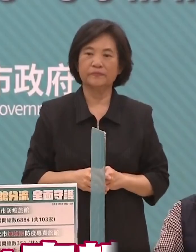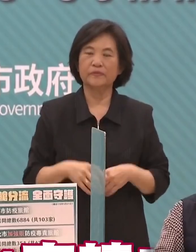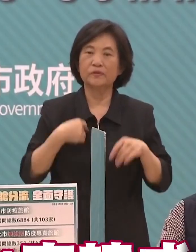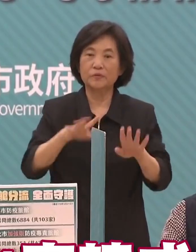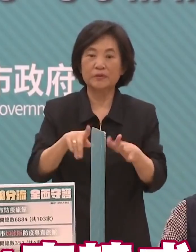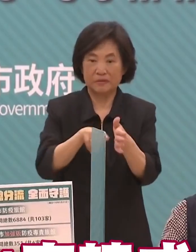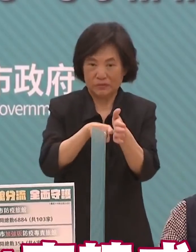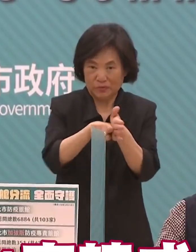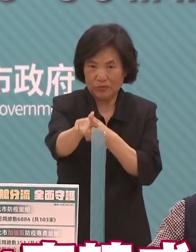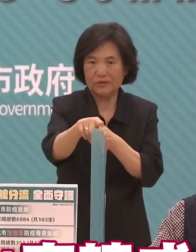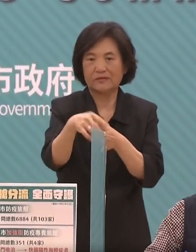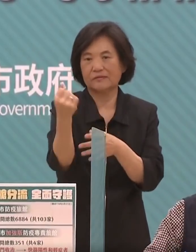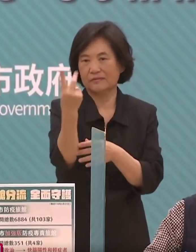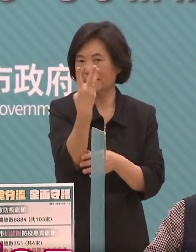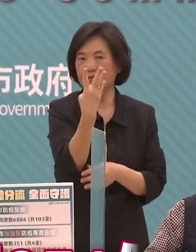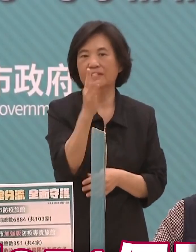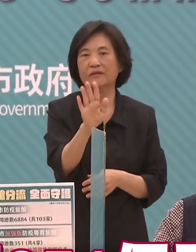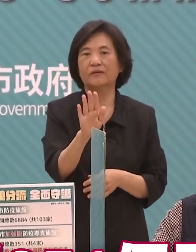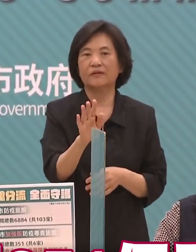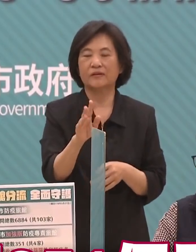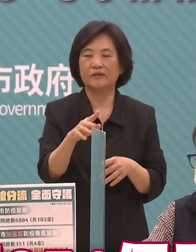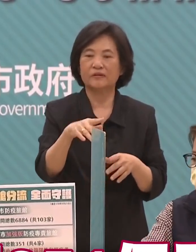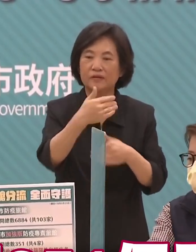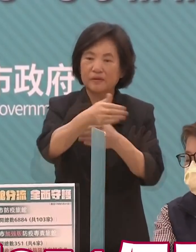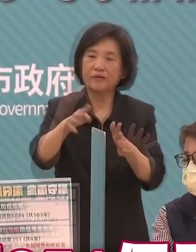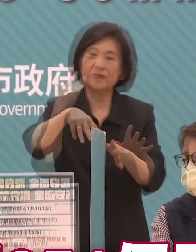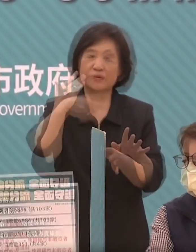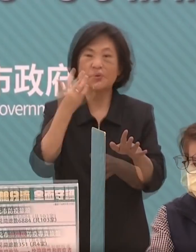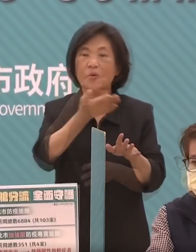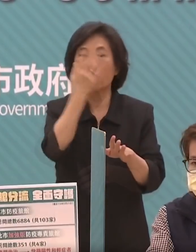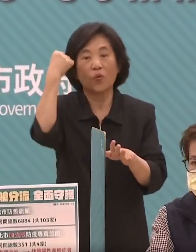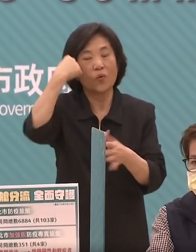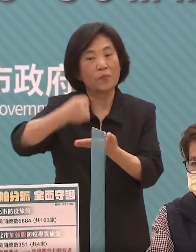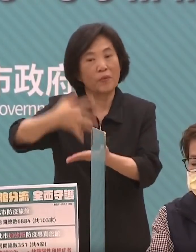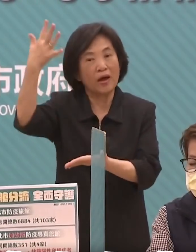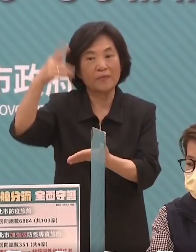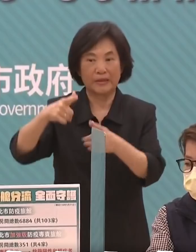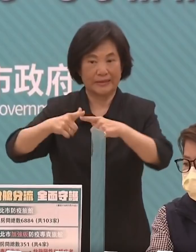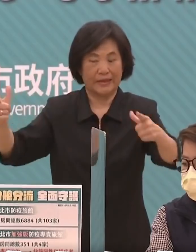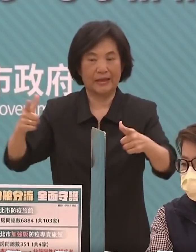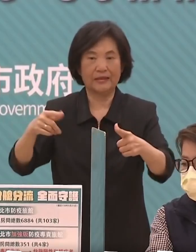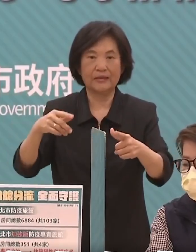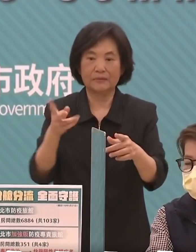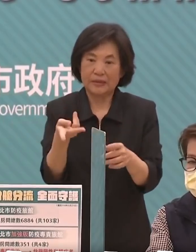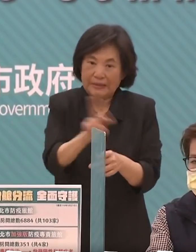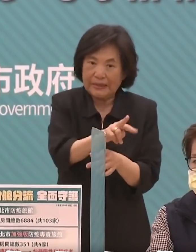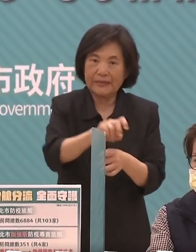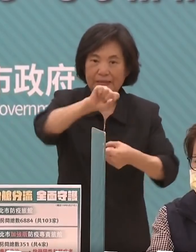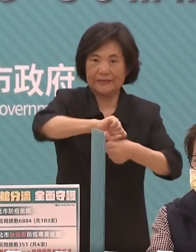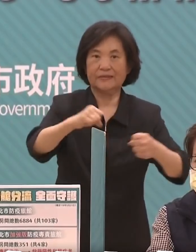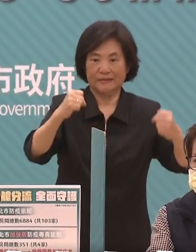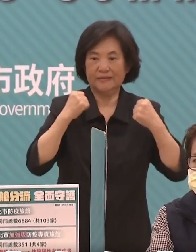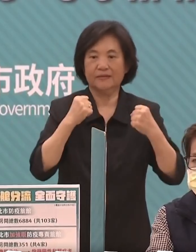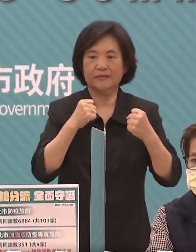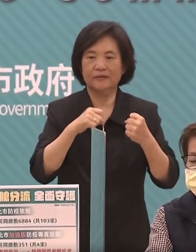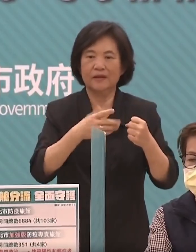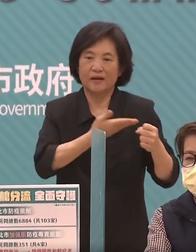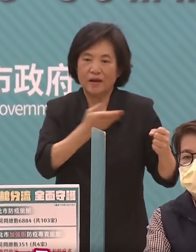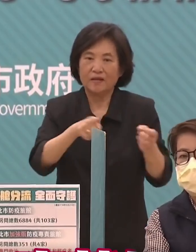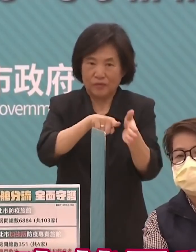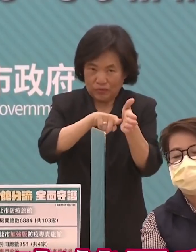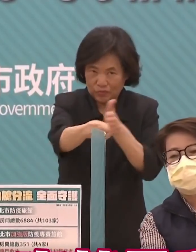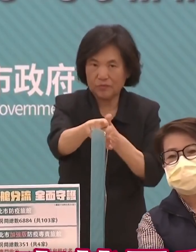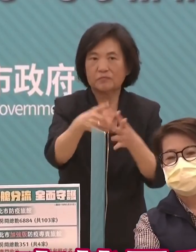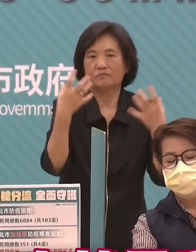有四家转成哦，哦，现在有351个房间转成这种加强版防疫专责旅馆。坦